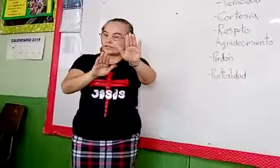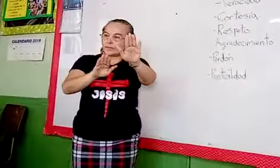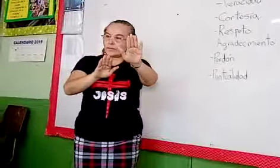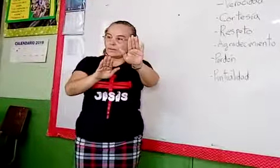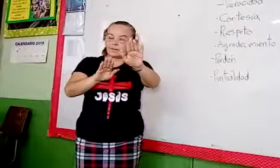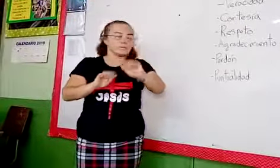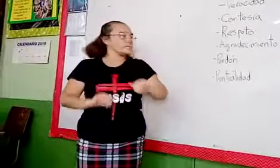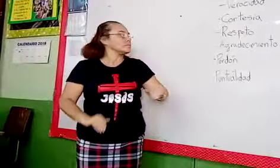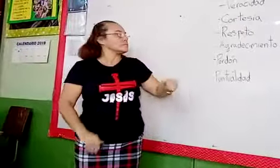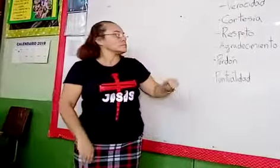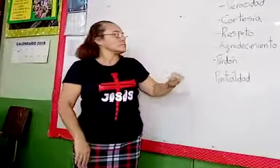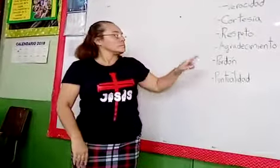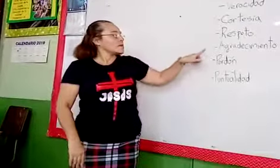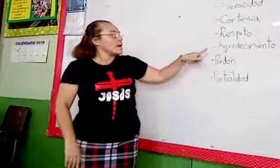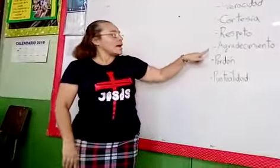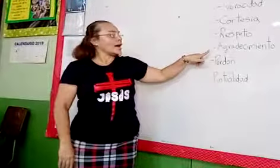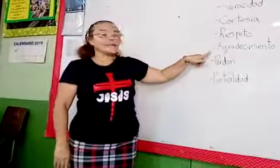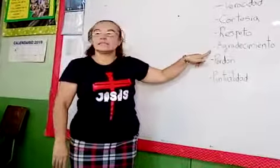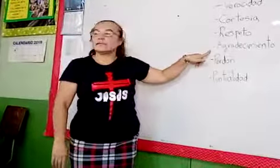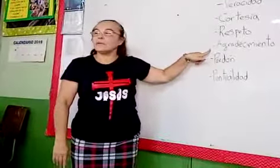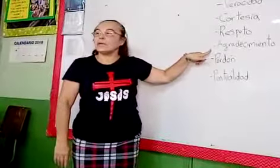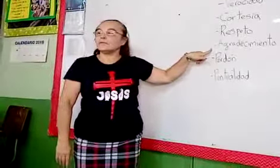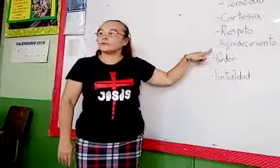agradecimiento,